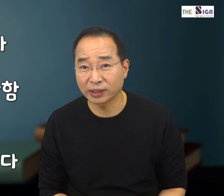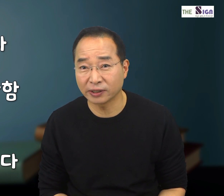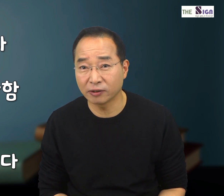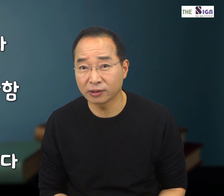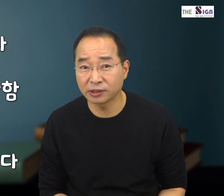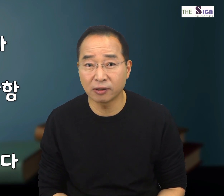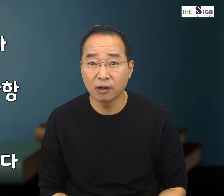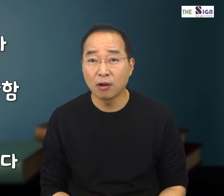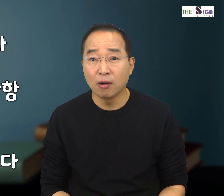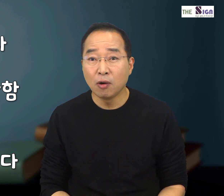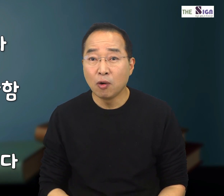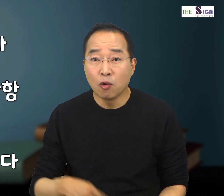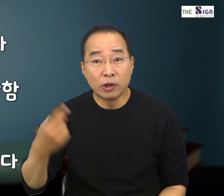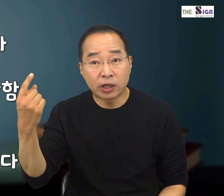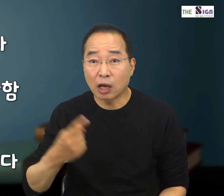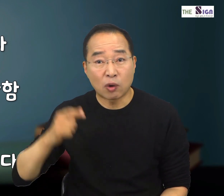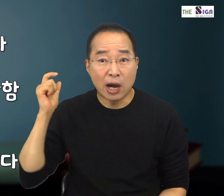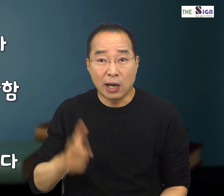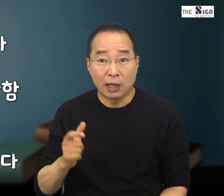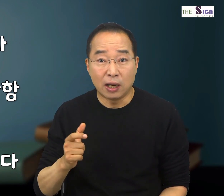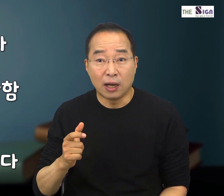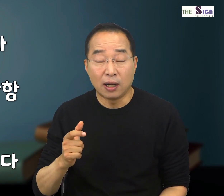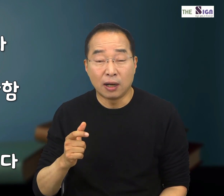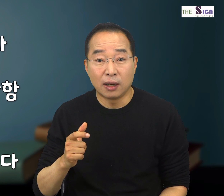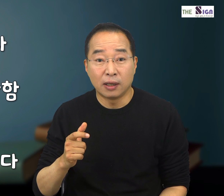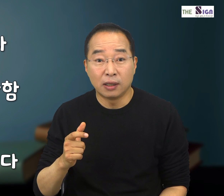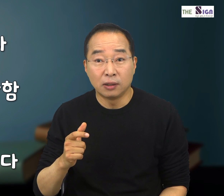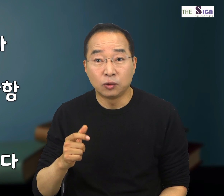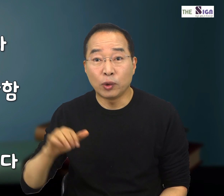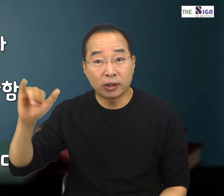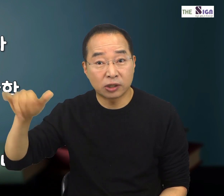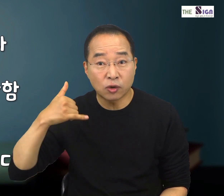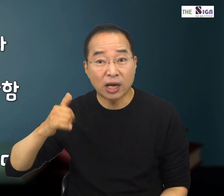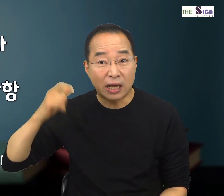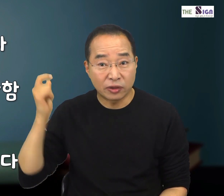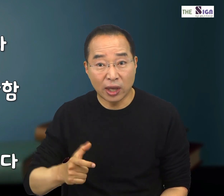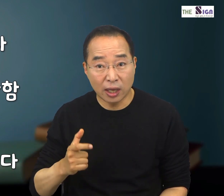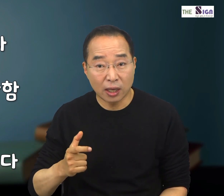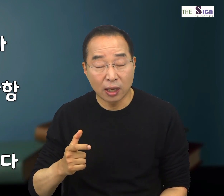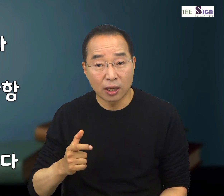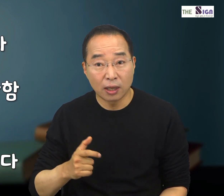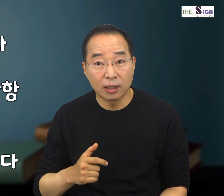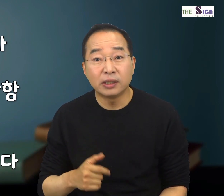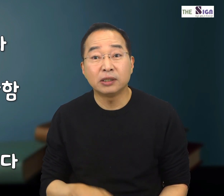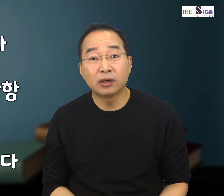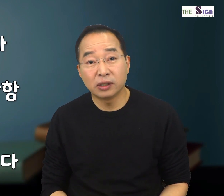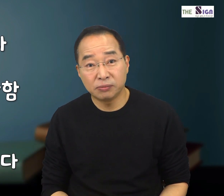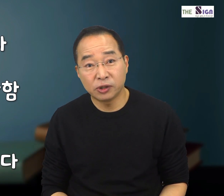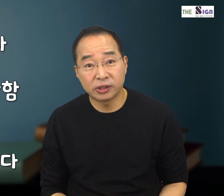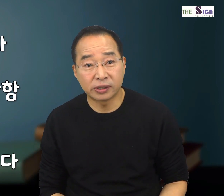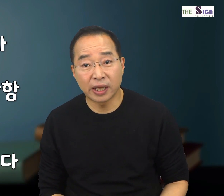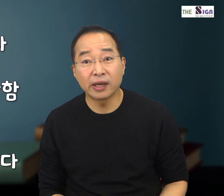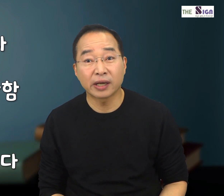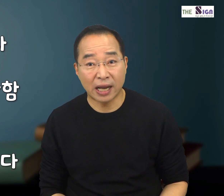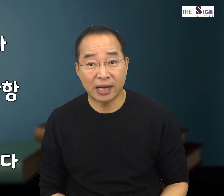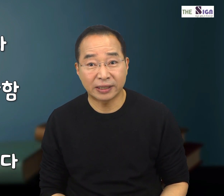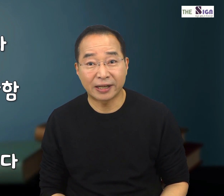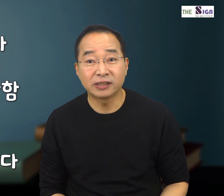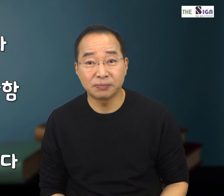같아요. 그래서 왜 이렇게 안 와? 또 왜 이렇게 전화가 안 돼? 이런 의미를 쓸 때 강하다를 씁니다.